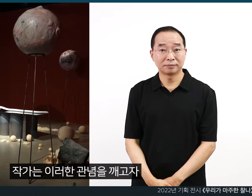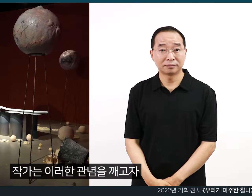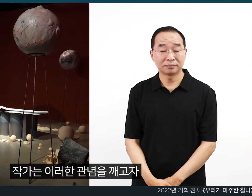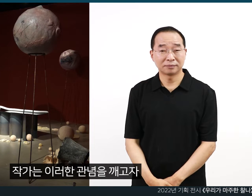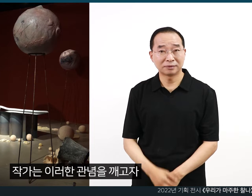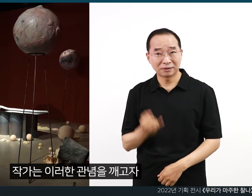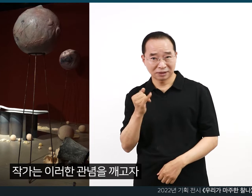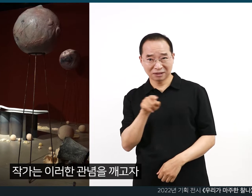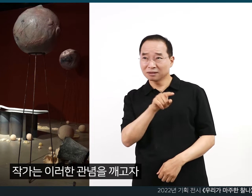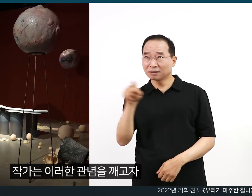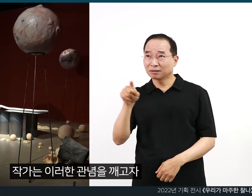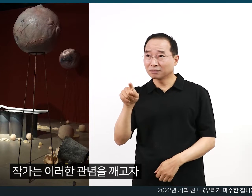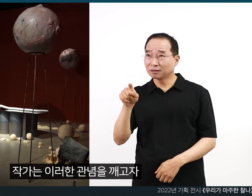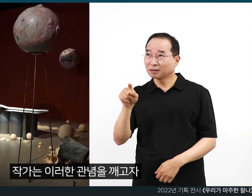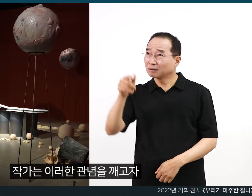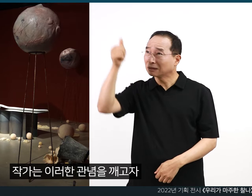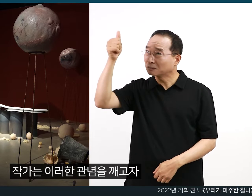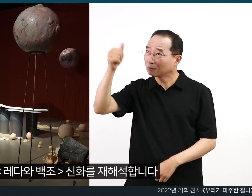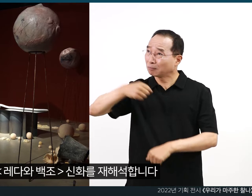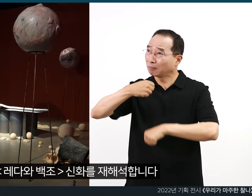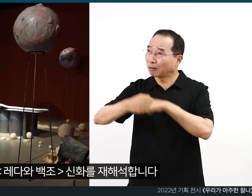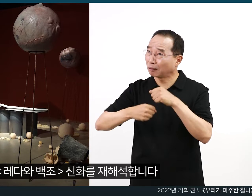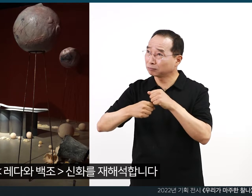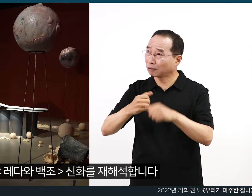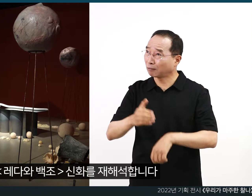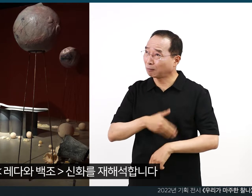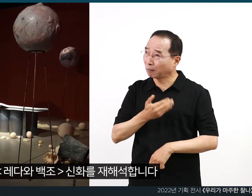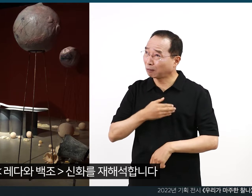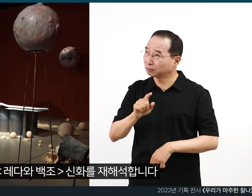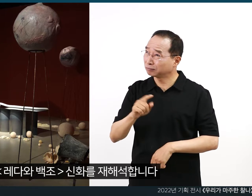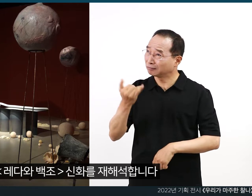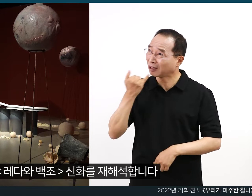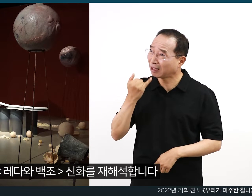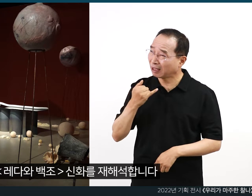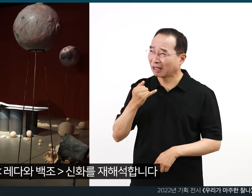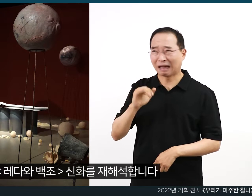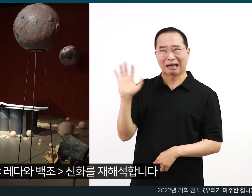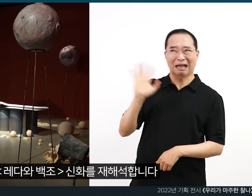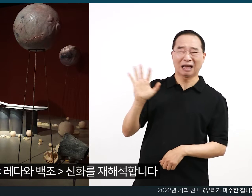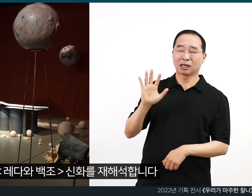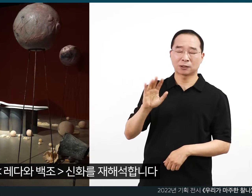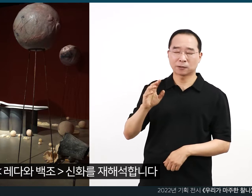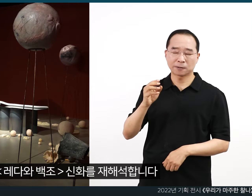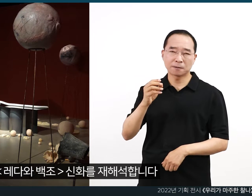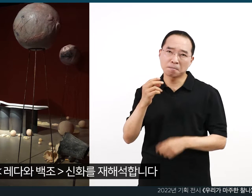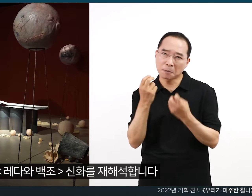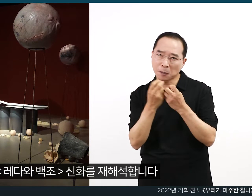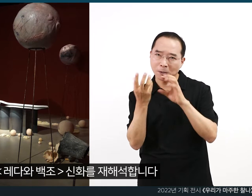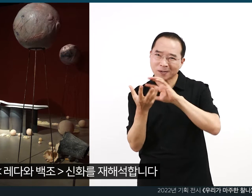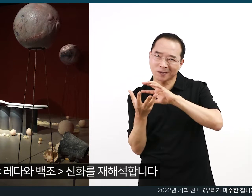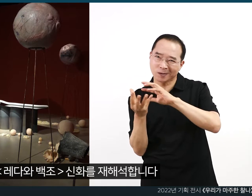작가는 이러한 관념을 깨고자 레다와 백조 신화를 재해석합니다.